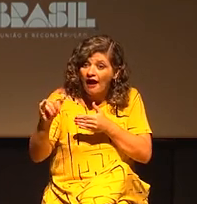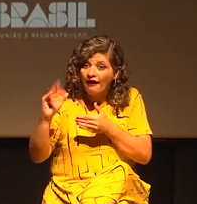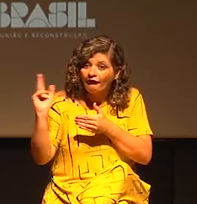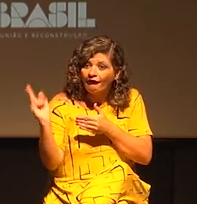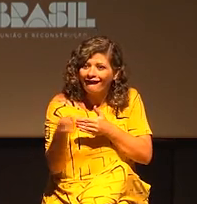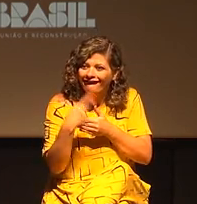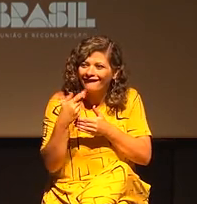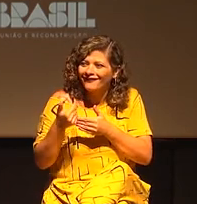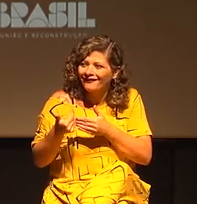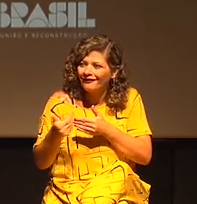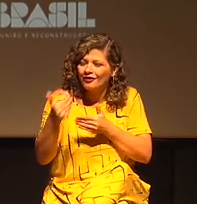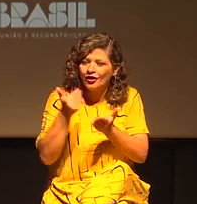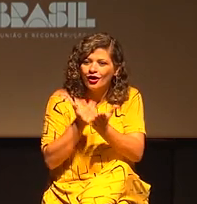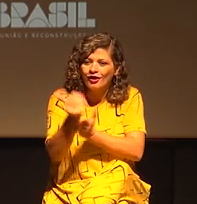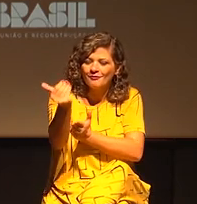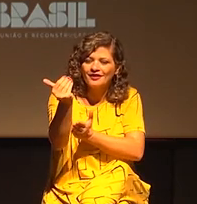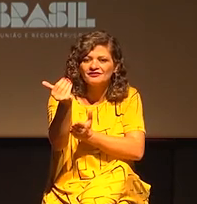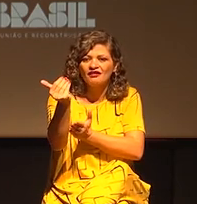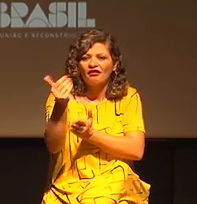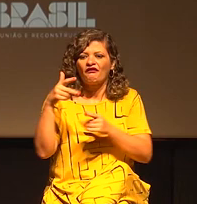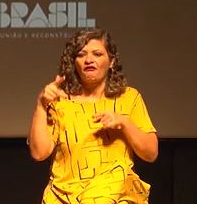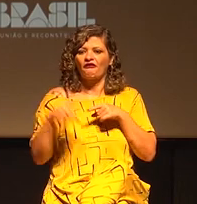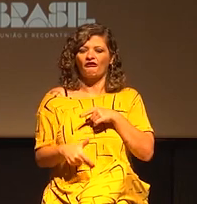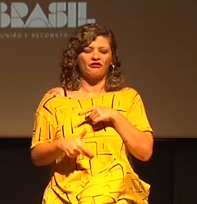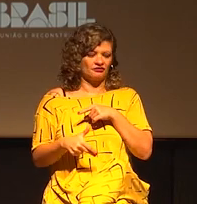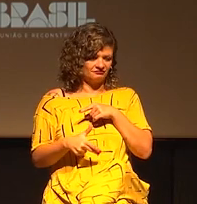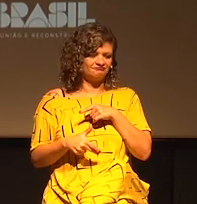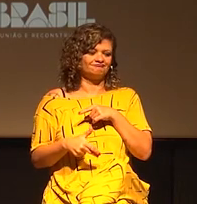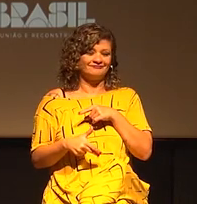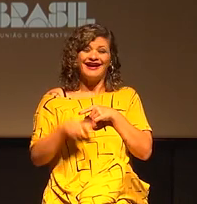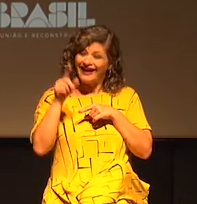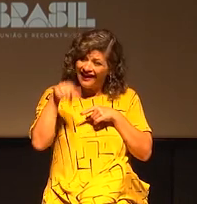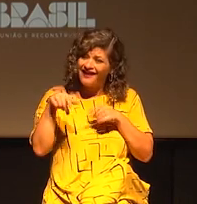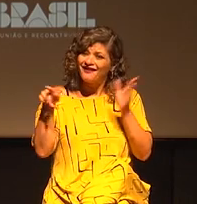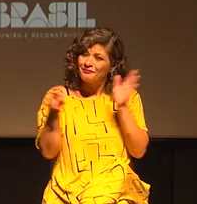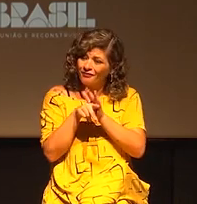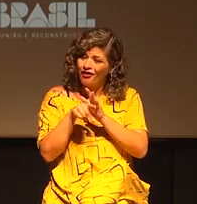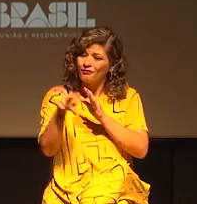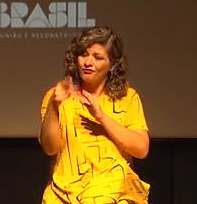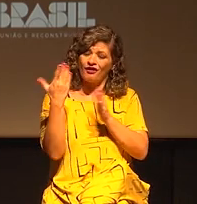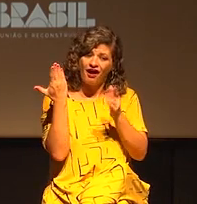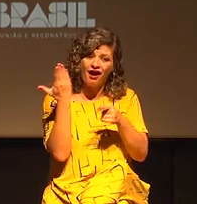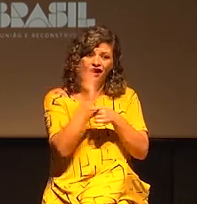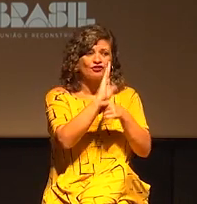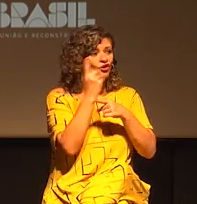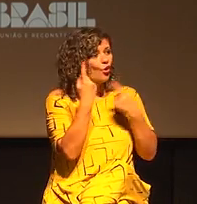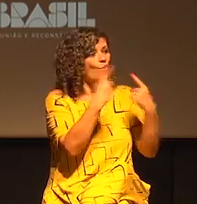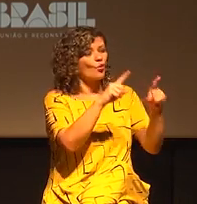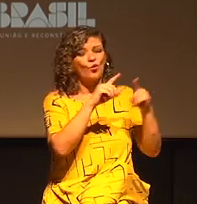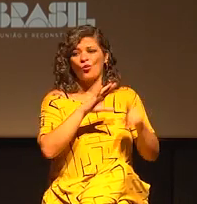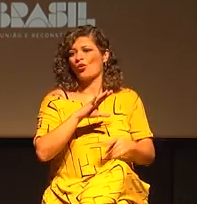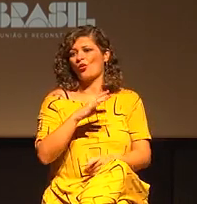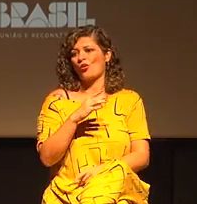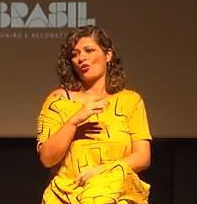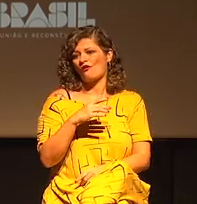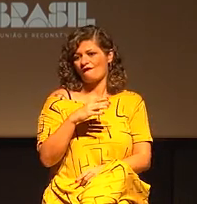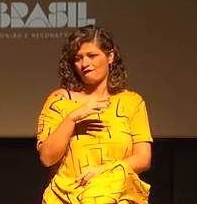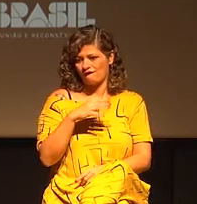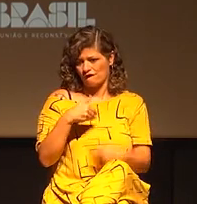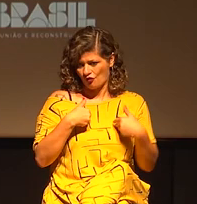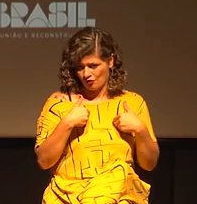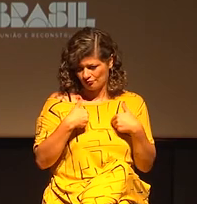né E foi cortado é uma causa da fome né que vem causando Soninha Então eu queria